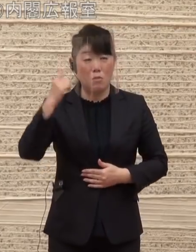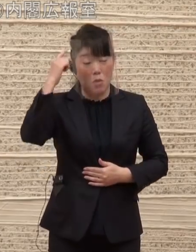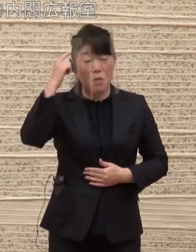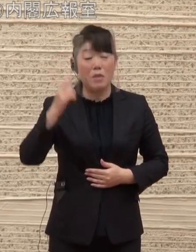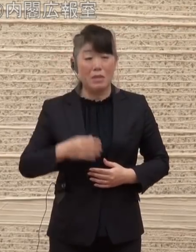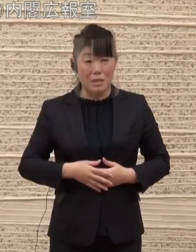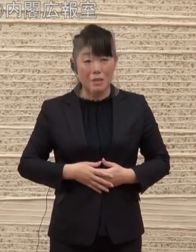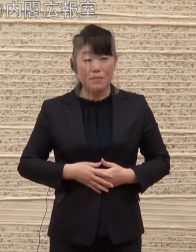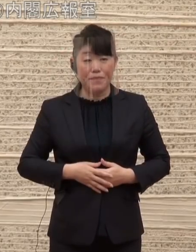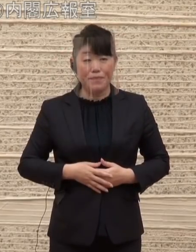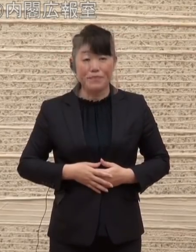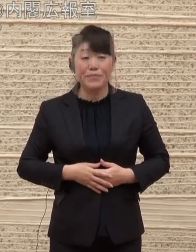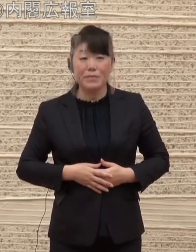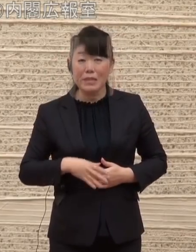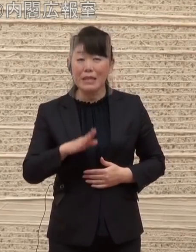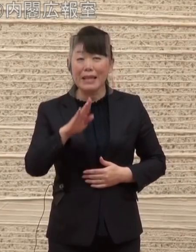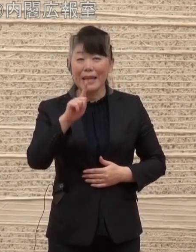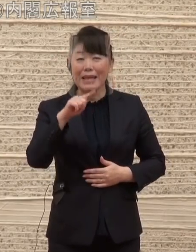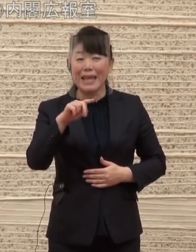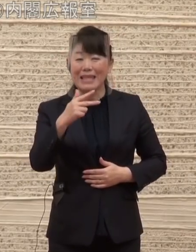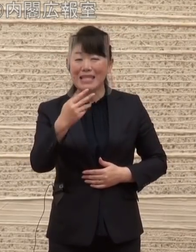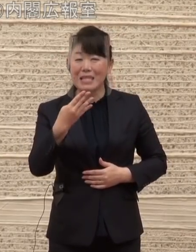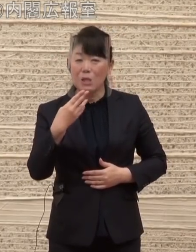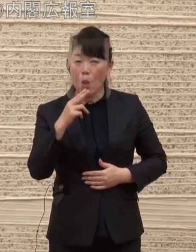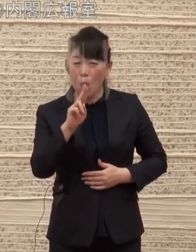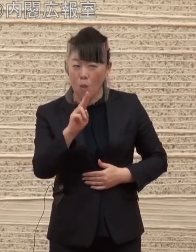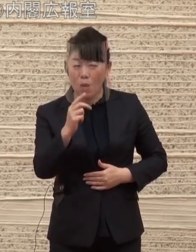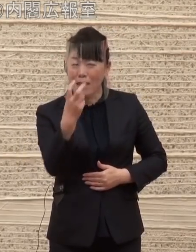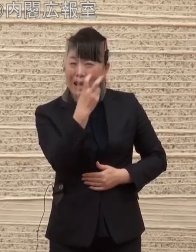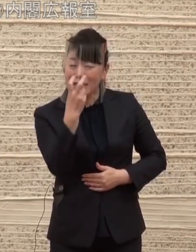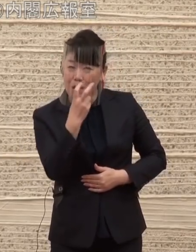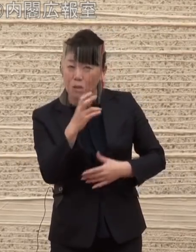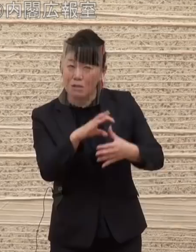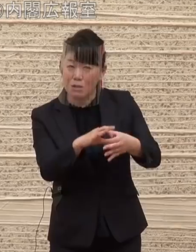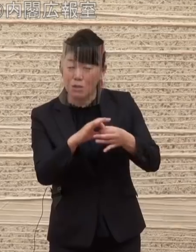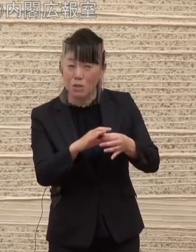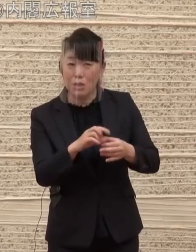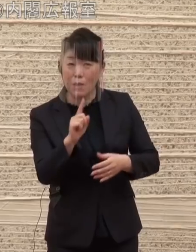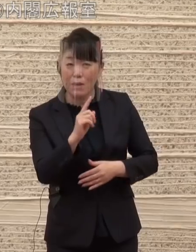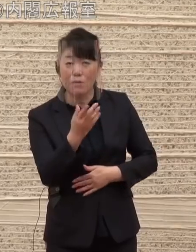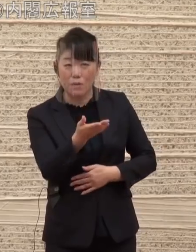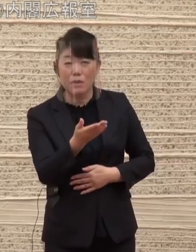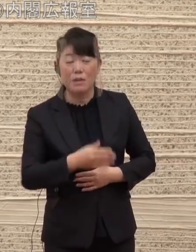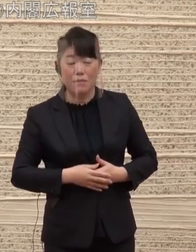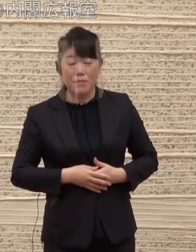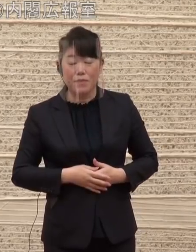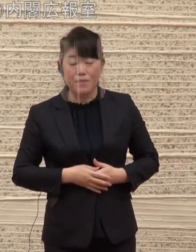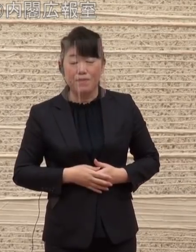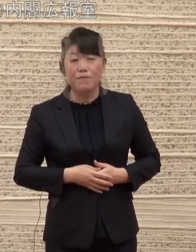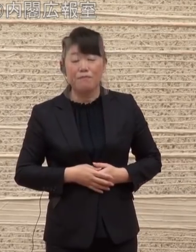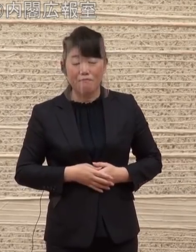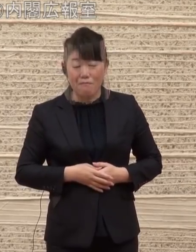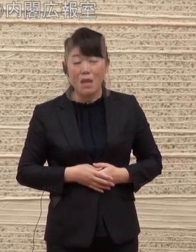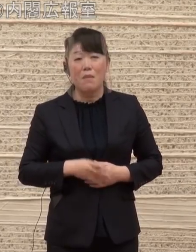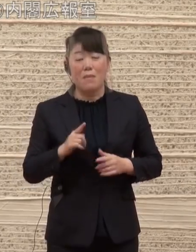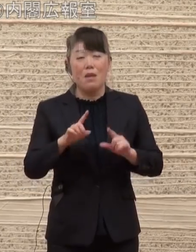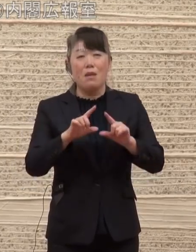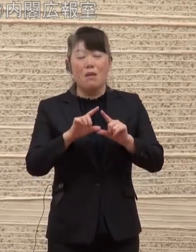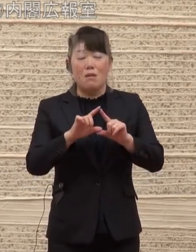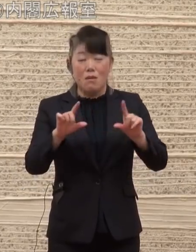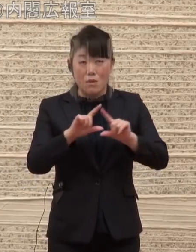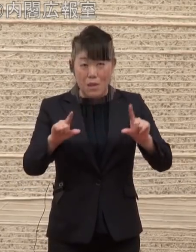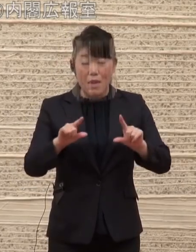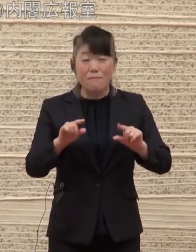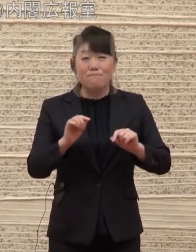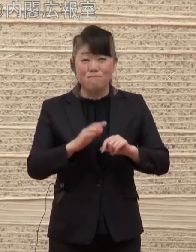あ8に検証ですテンショあの継承について本格的な検証についてはですねこれはもちろんある程度収束したら